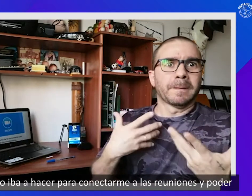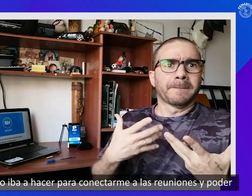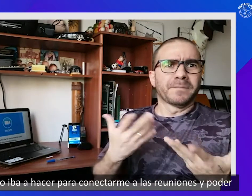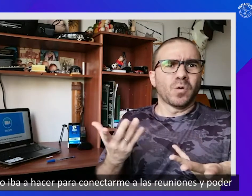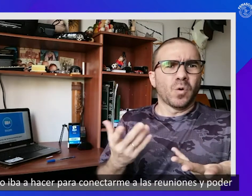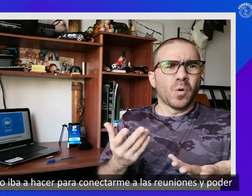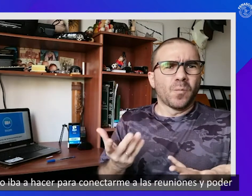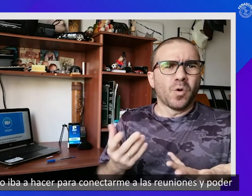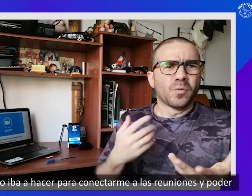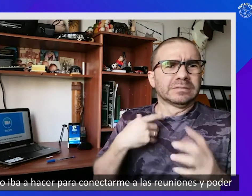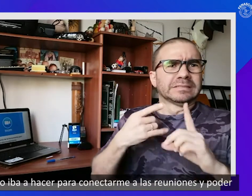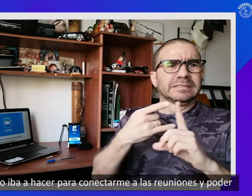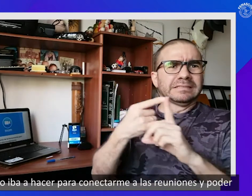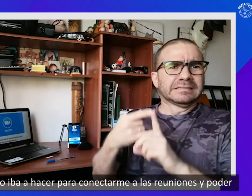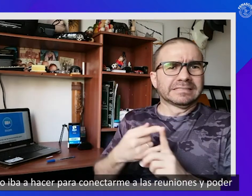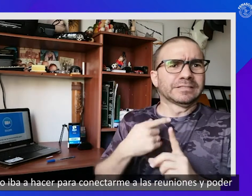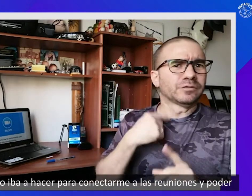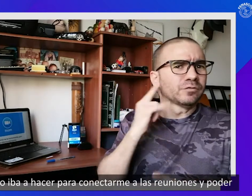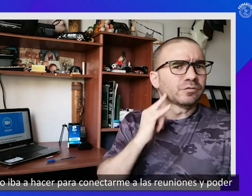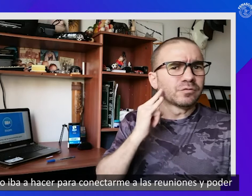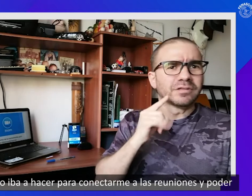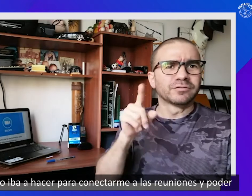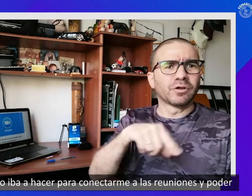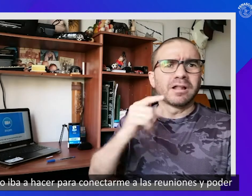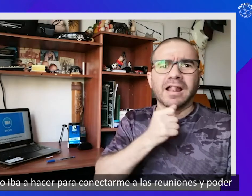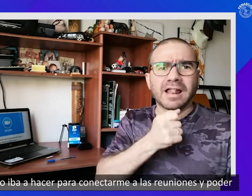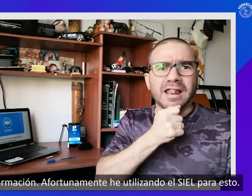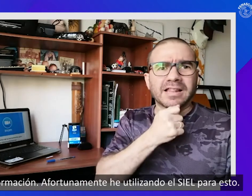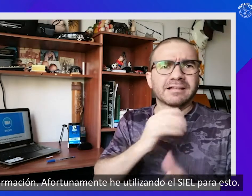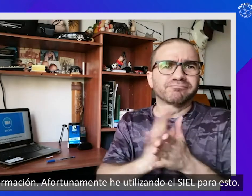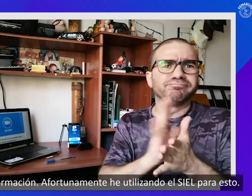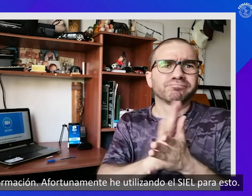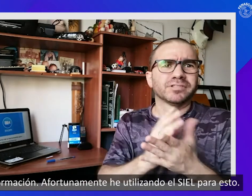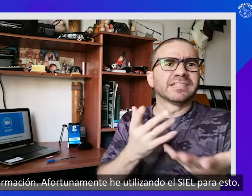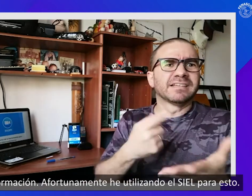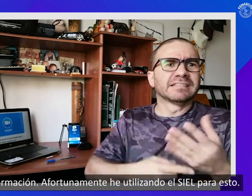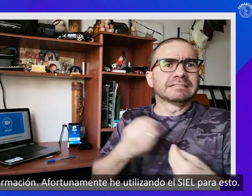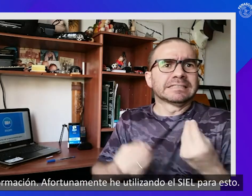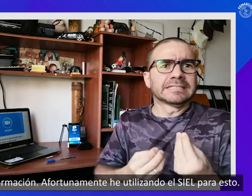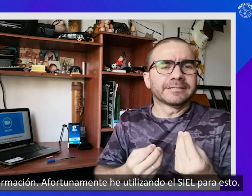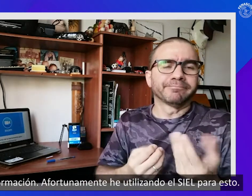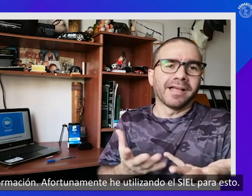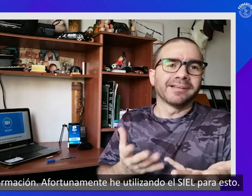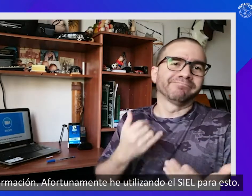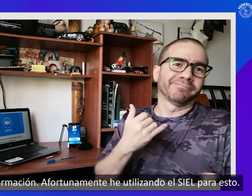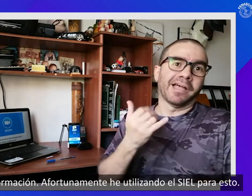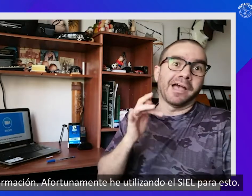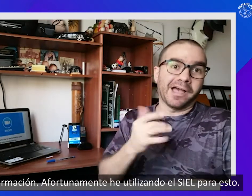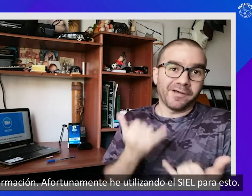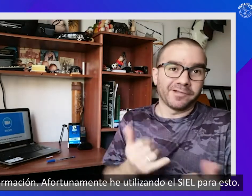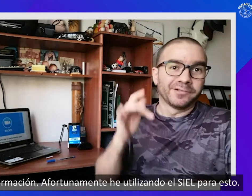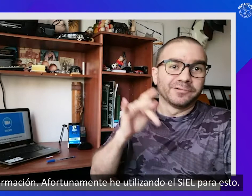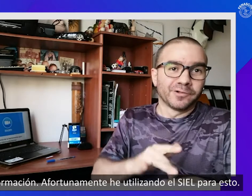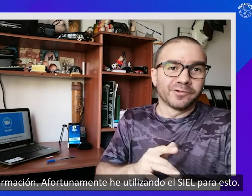Zoom. En ese momento me pregunté cómo iba a ser para conectarme a las reuniones y poder acceder a la información. Afortunadamente he